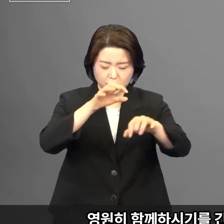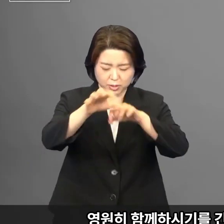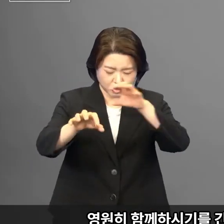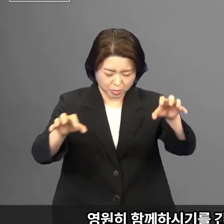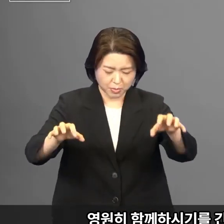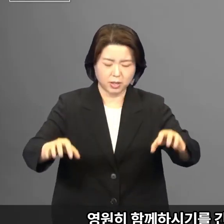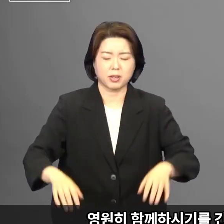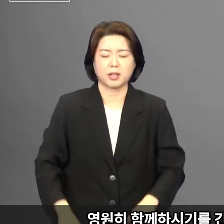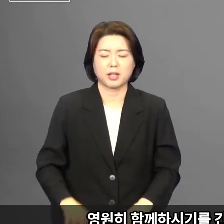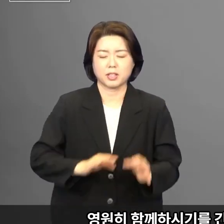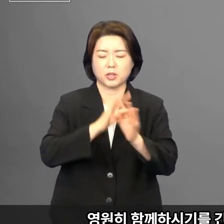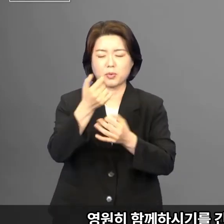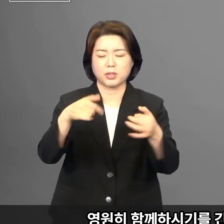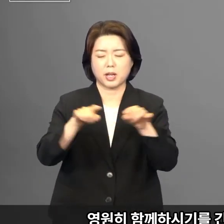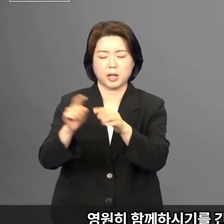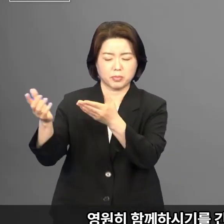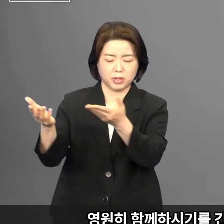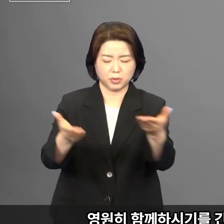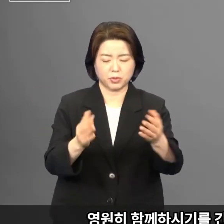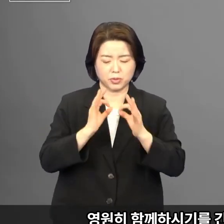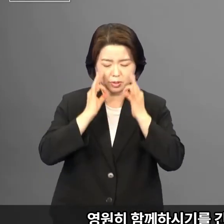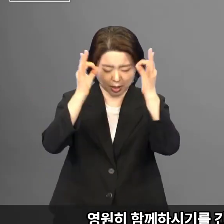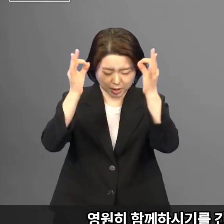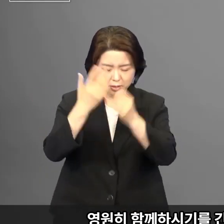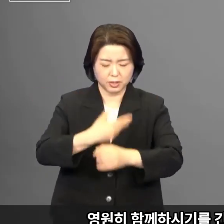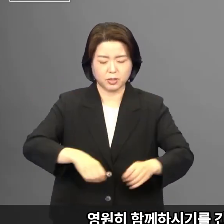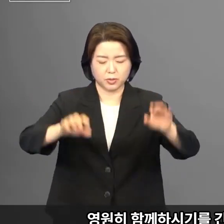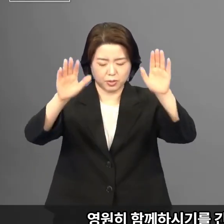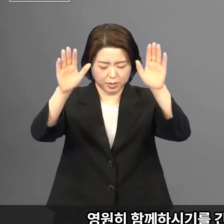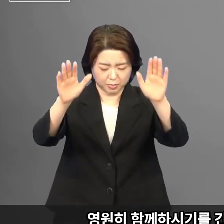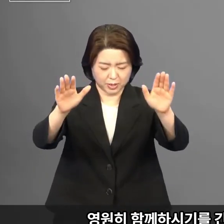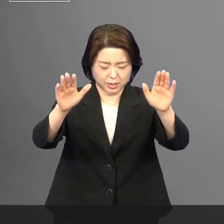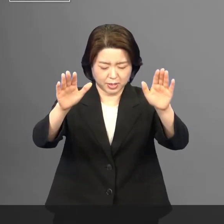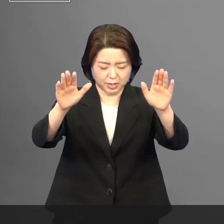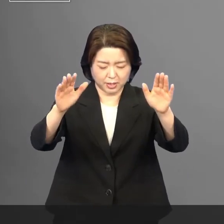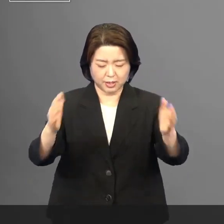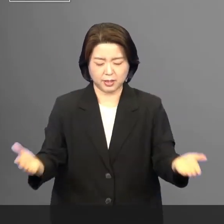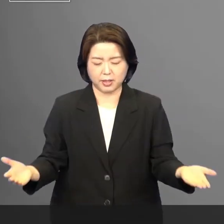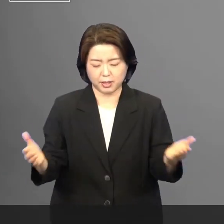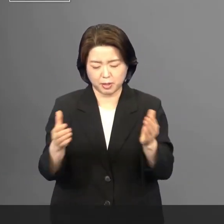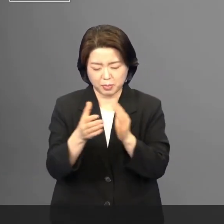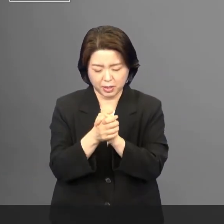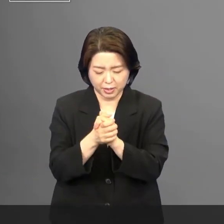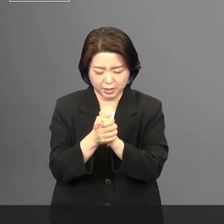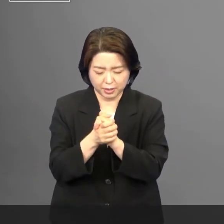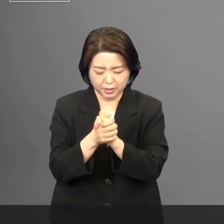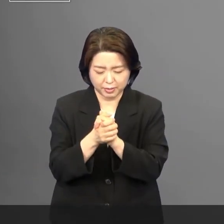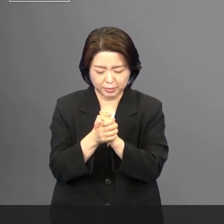영원히 함께 하시기를 간절히 축원하옵나이다. 아멘.